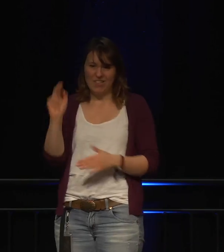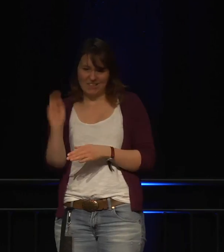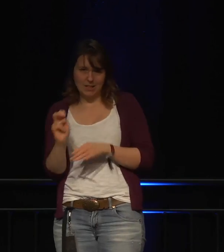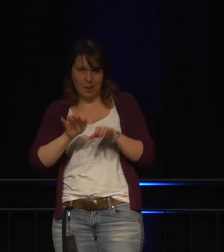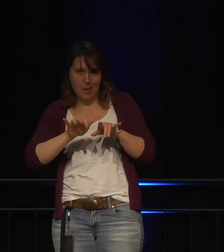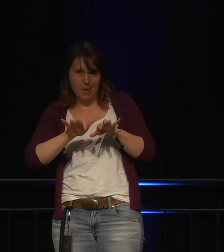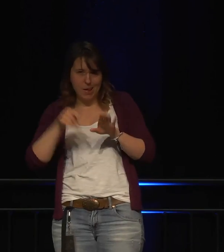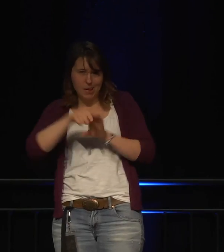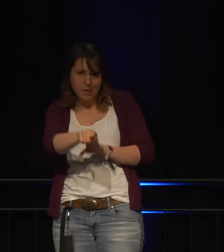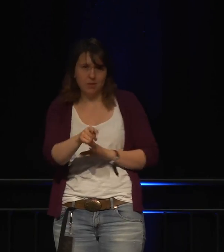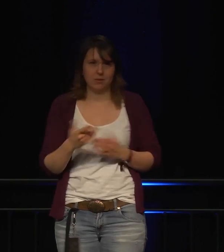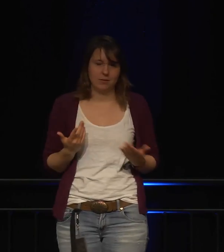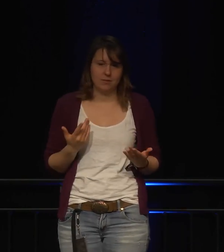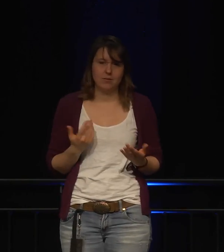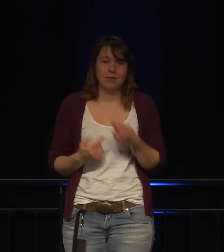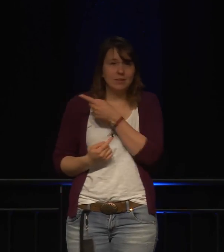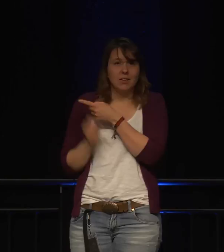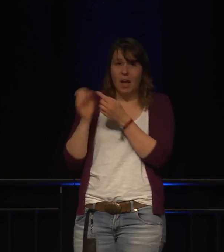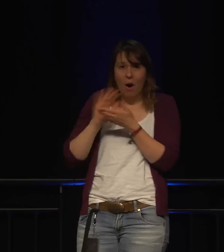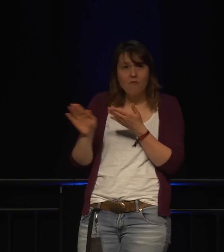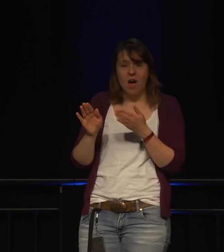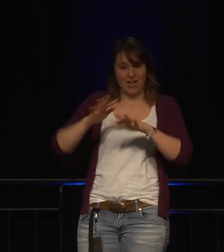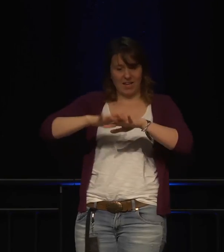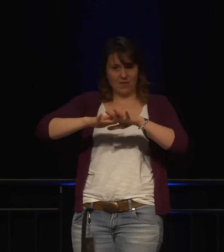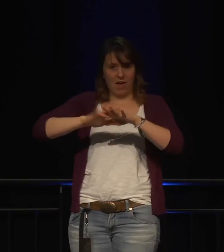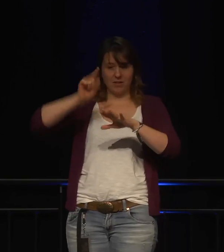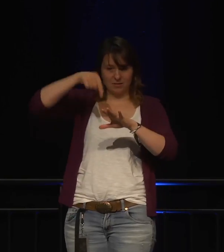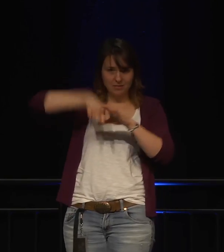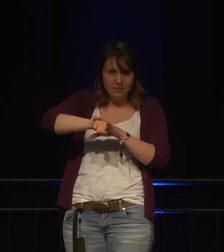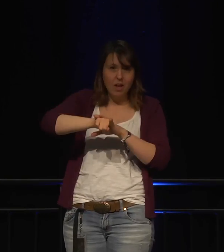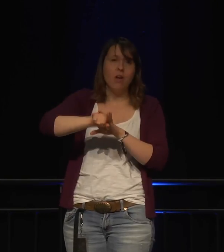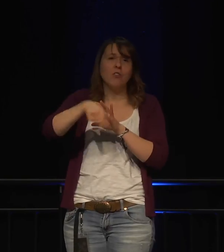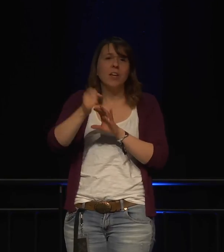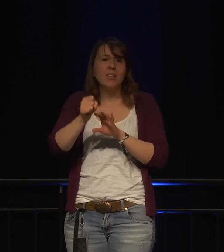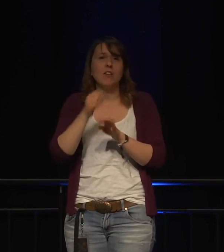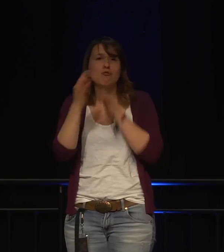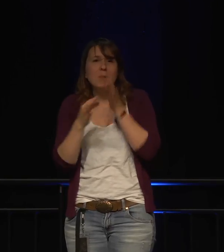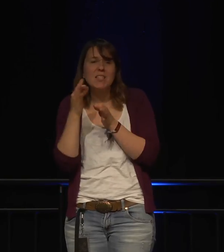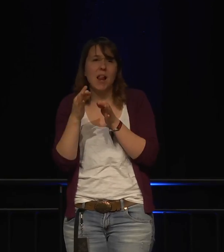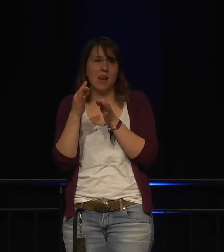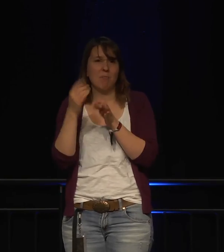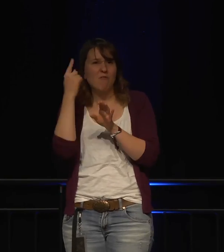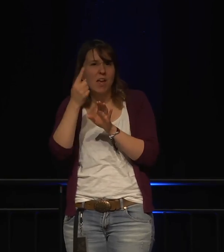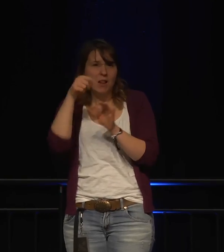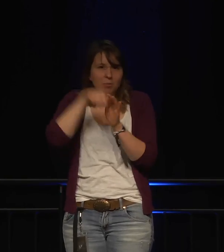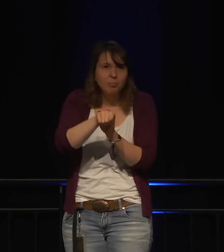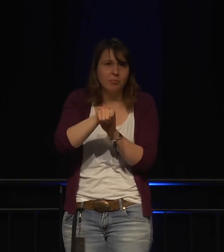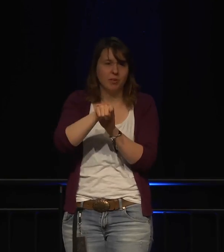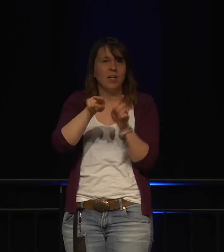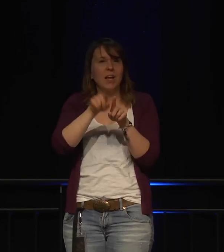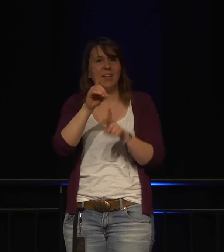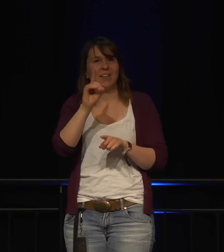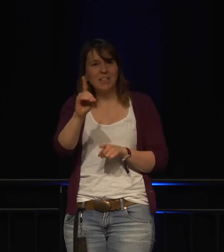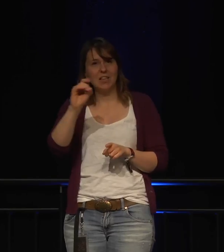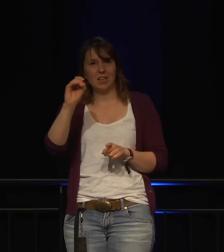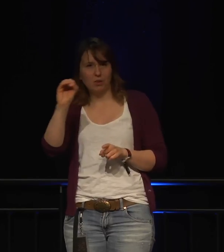Y el propietario puede controlar esa red de ordenadores para hacer ataques maliciosos como